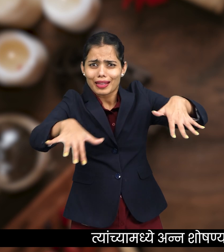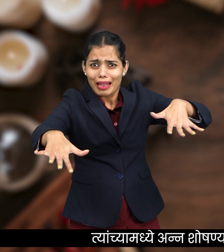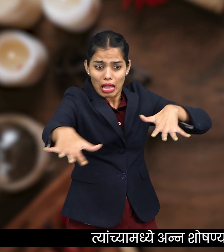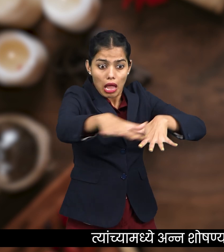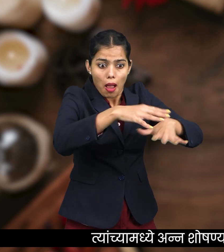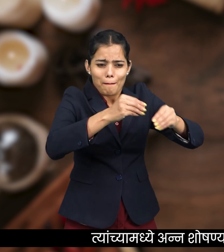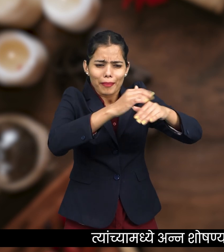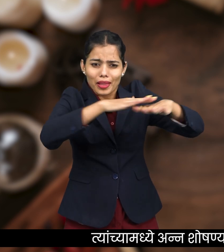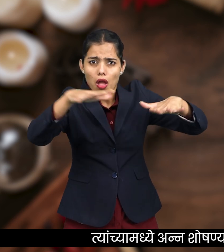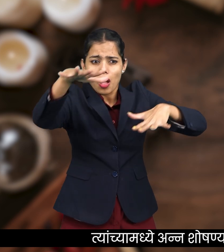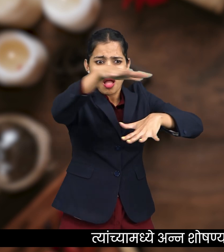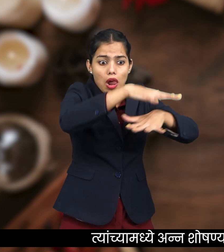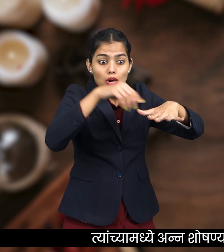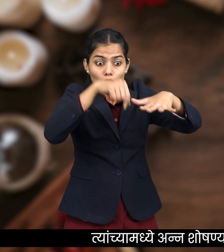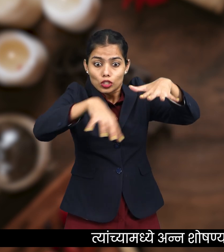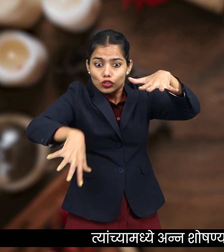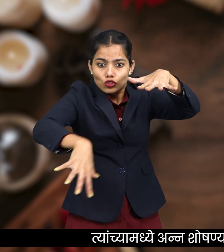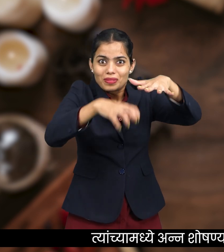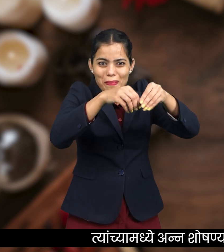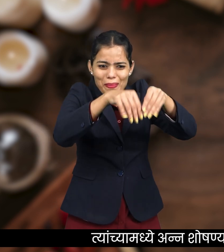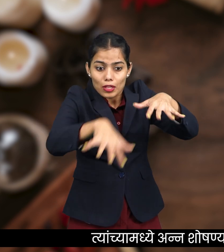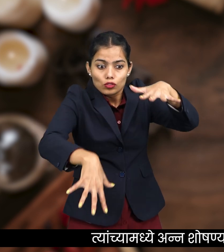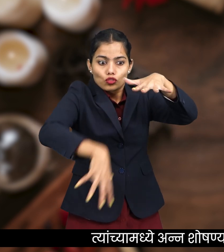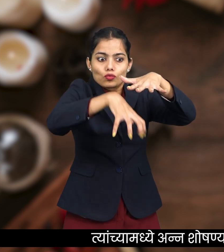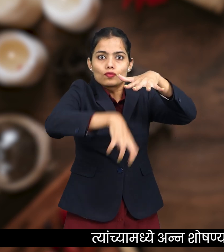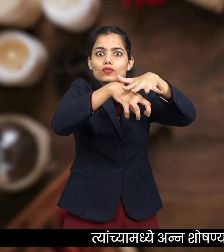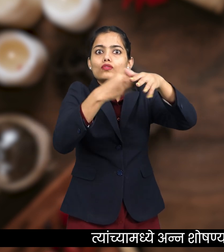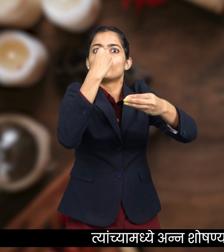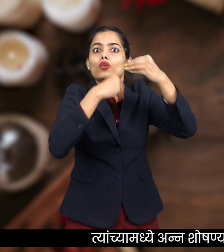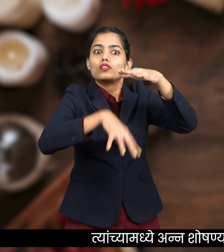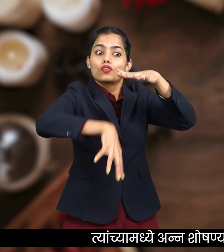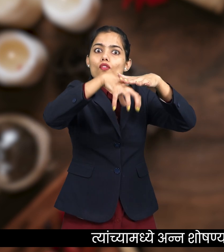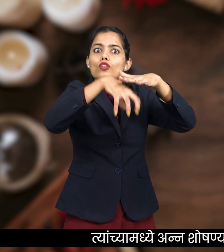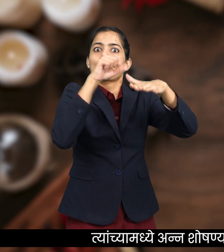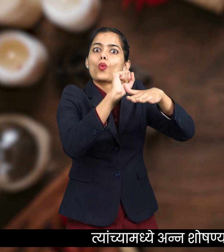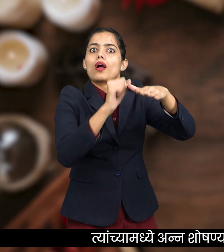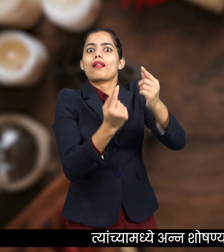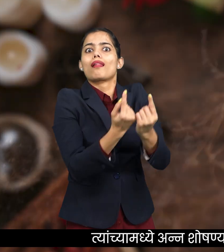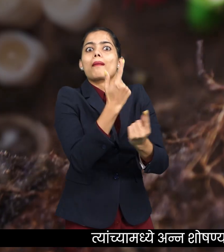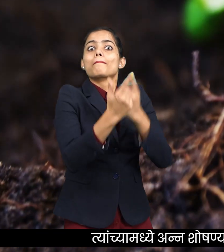त्यांच्यामध्ये अन्न शोषण्यासाठी मुळासारखे तंतू असतात.